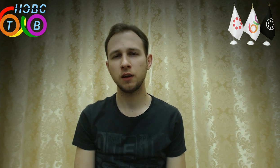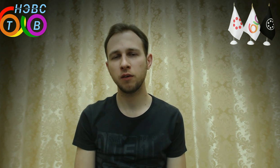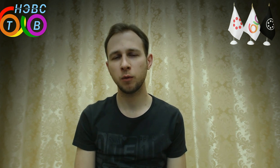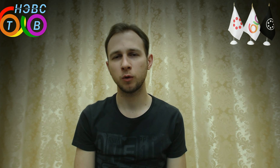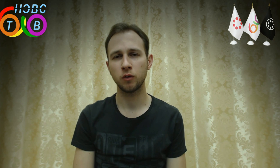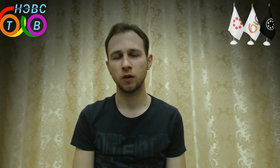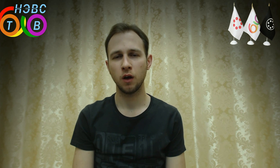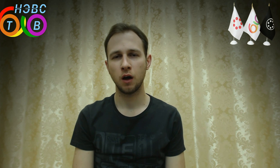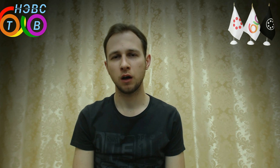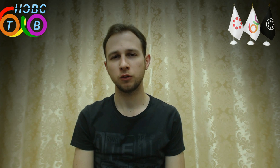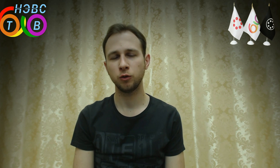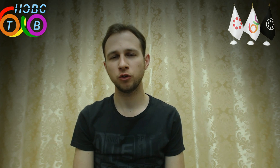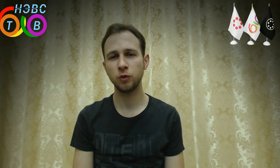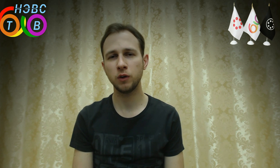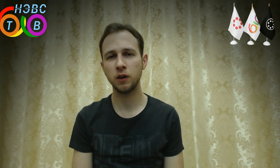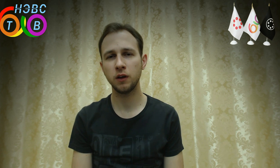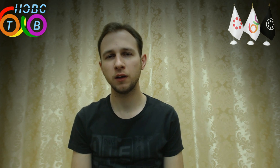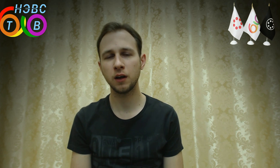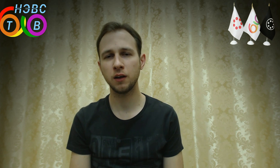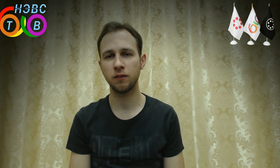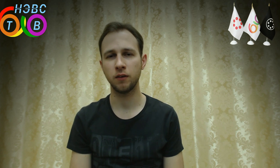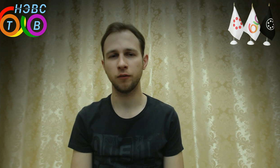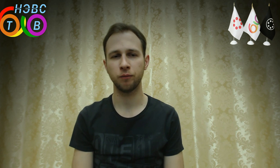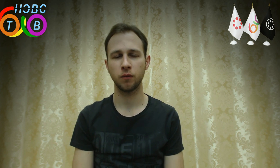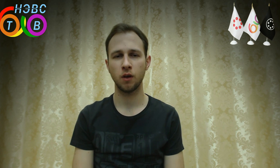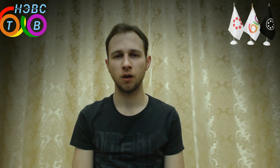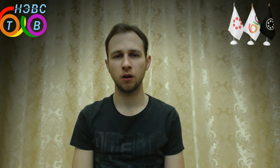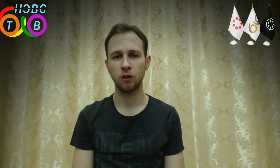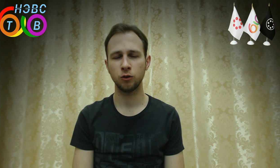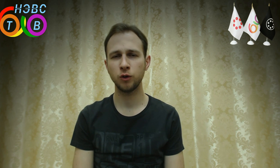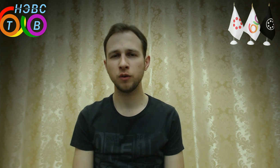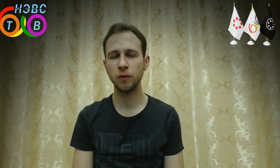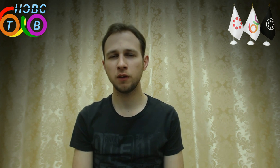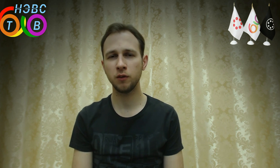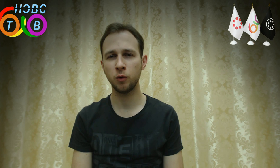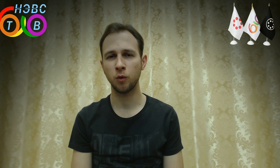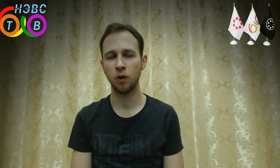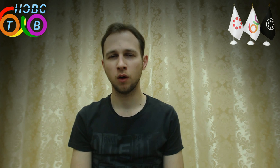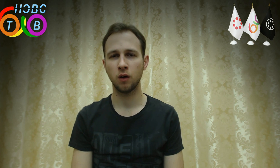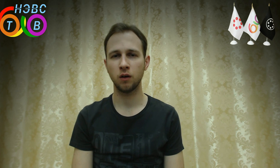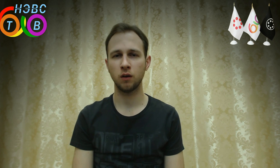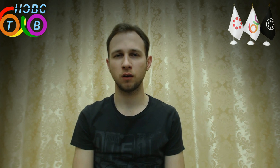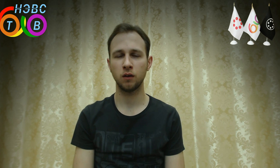задали вопрос, а существует ли реинкарнация? Что вы имели в виду?